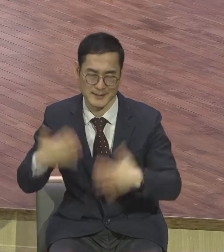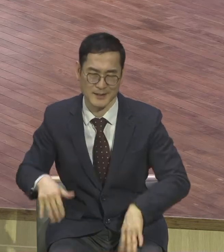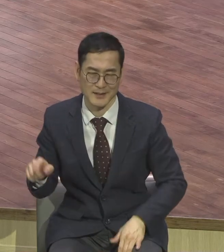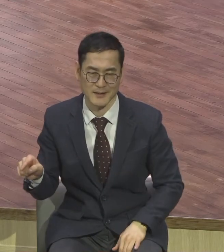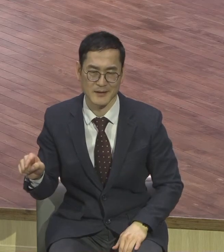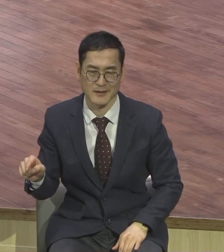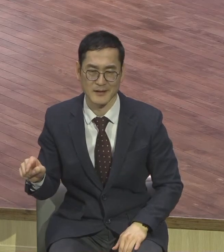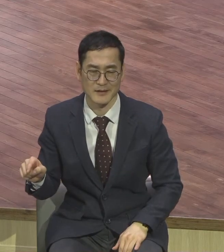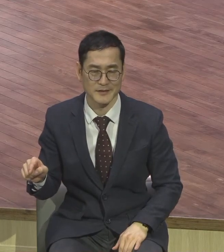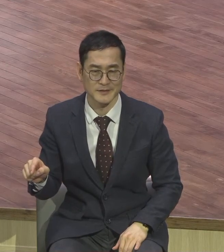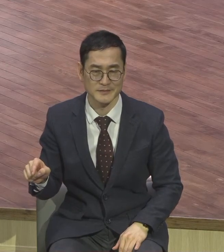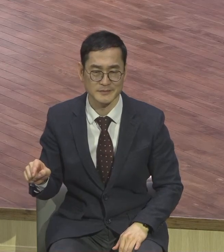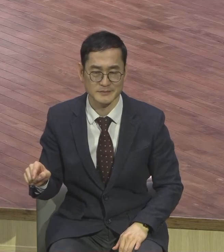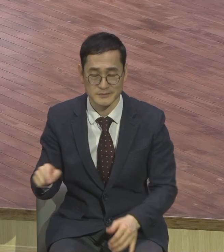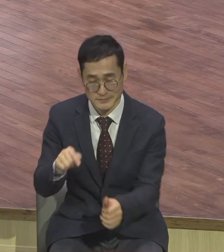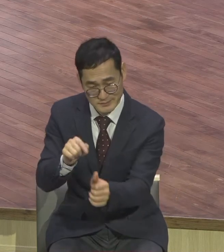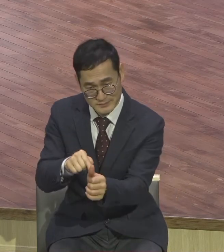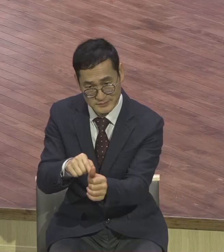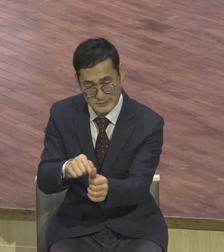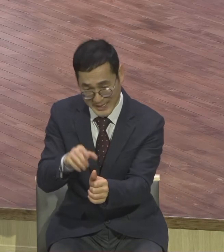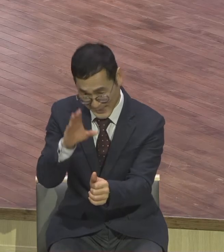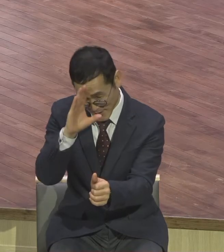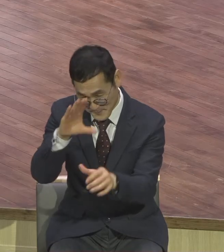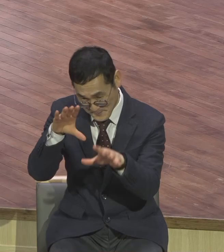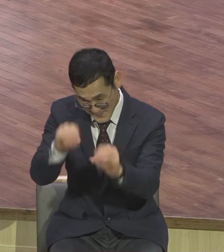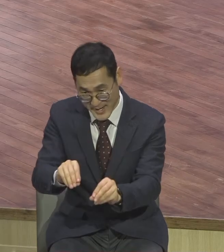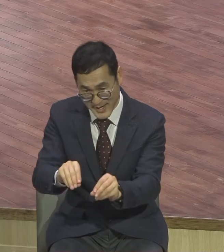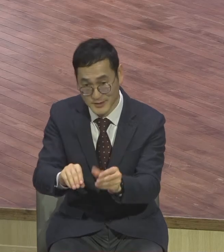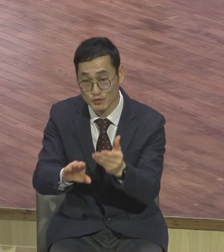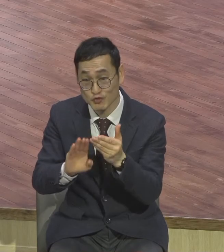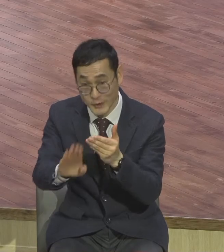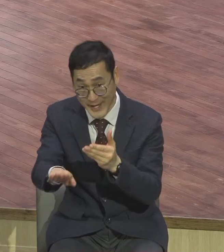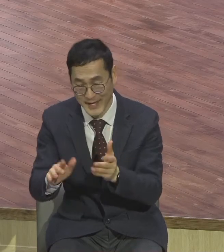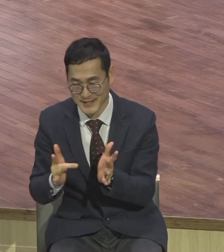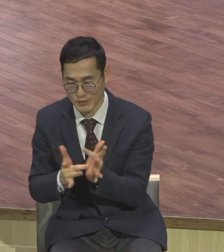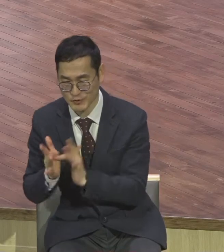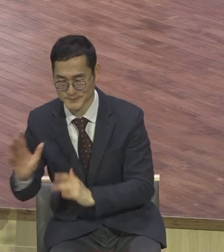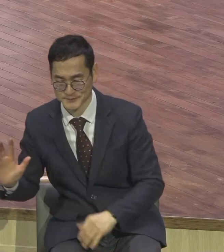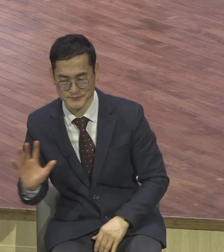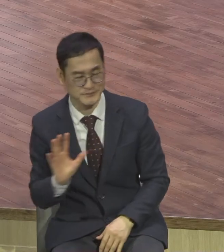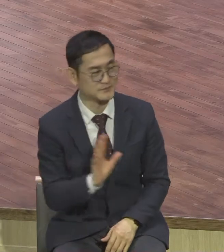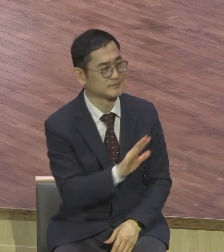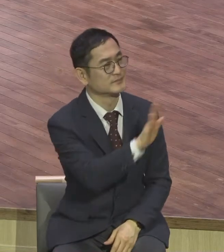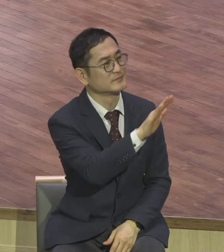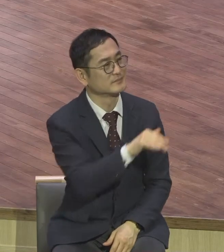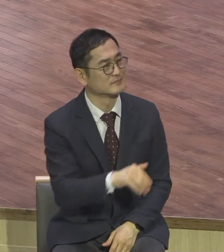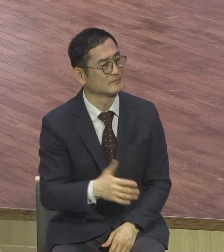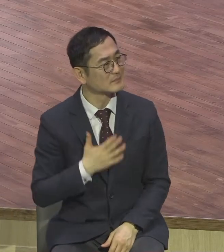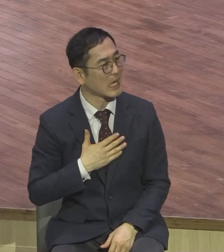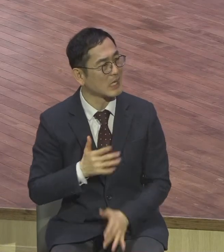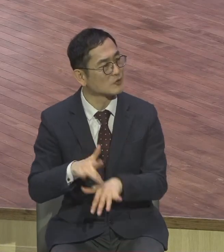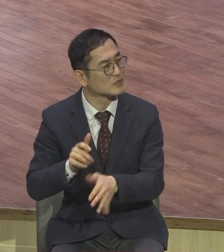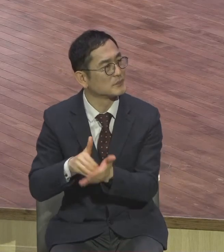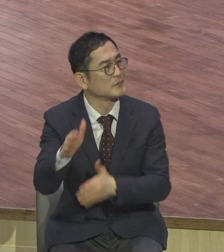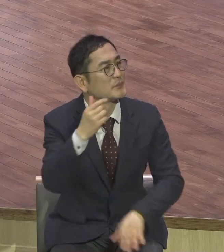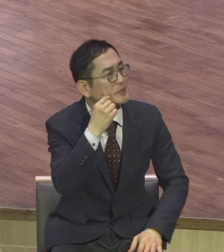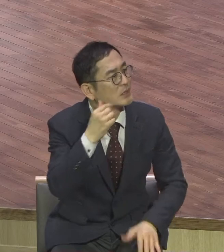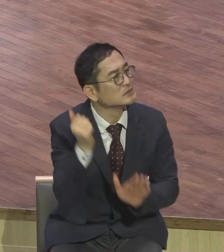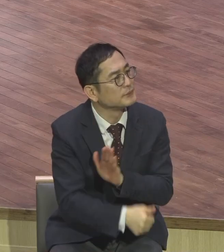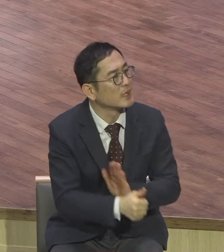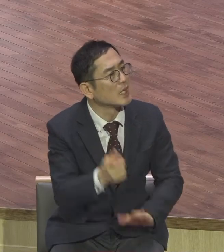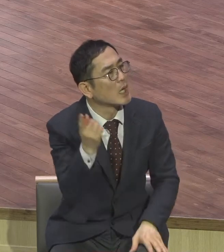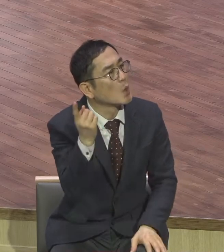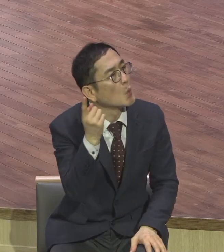아이가 치유받은 이후에 조용히 예수님께 나아가서 어째서 자신들은 귀신을 못